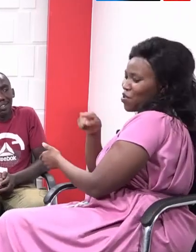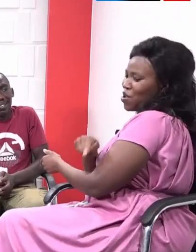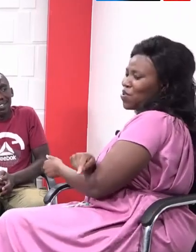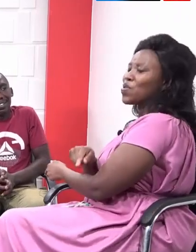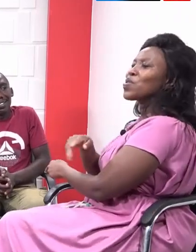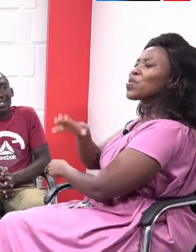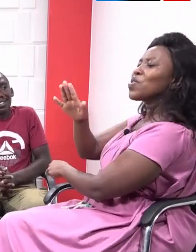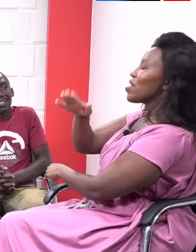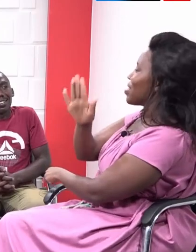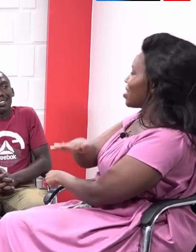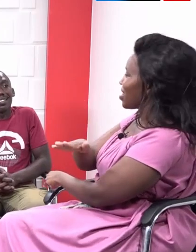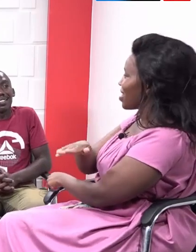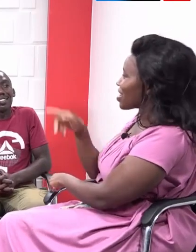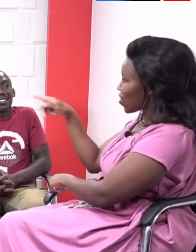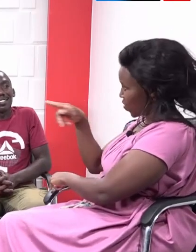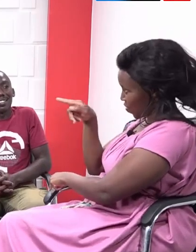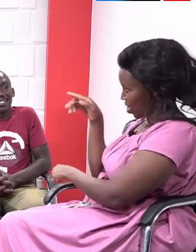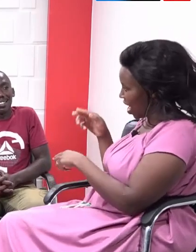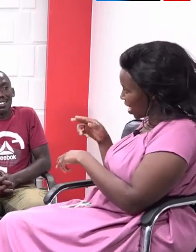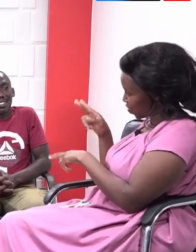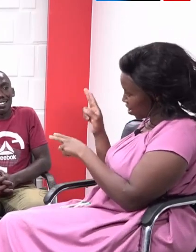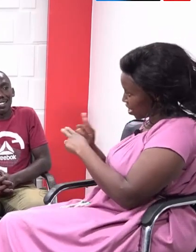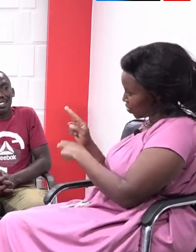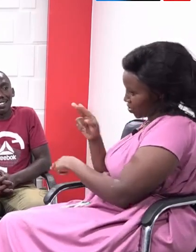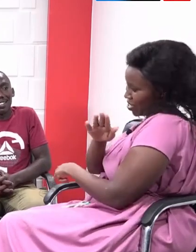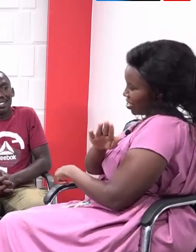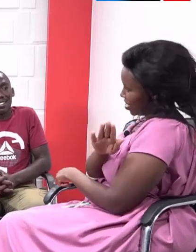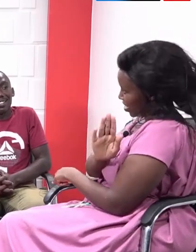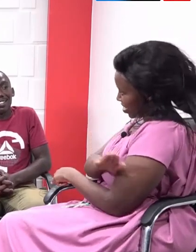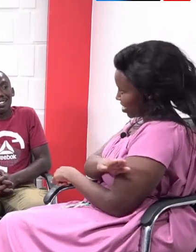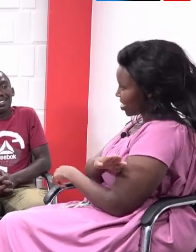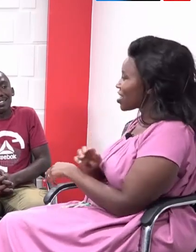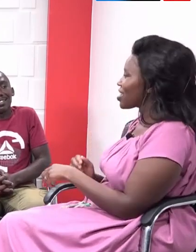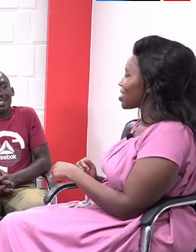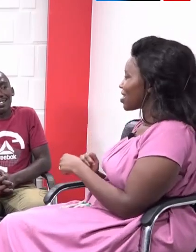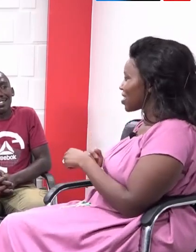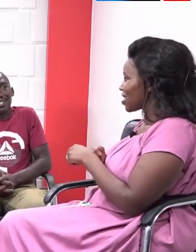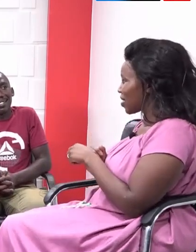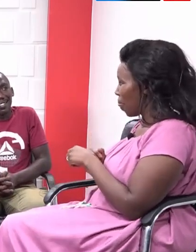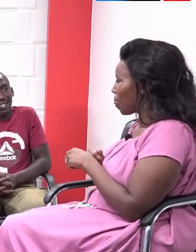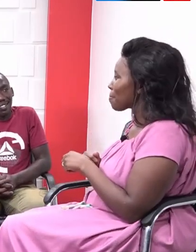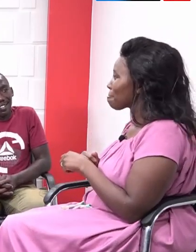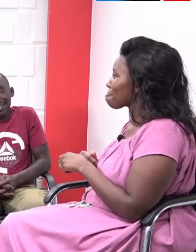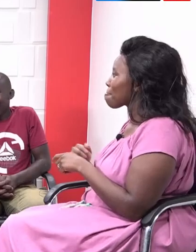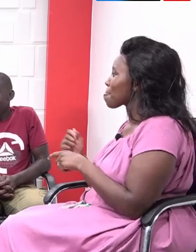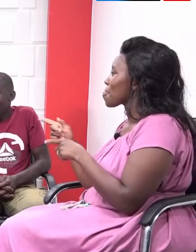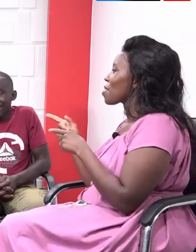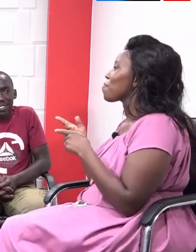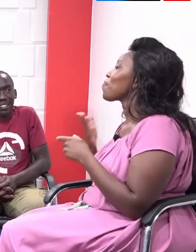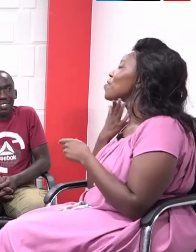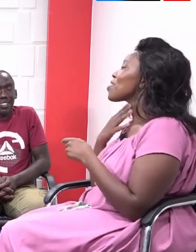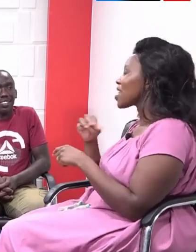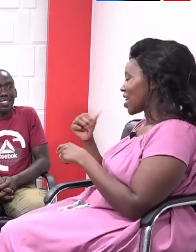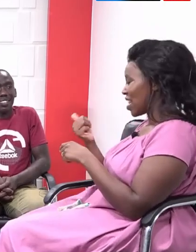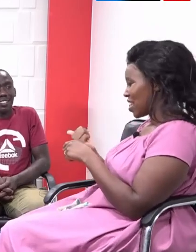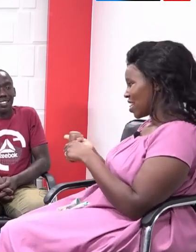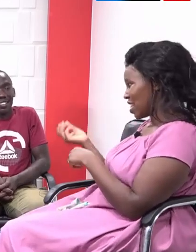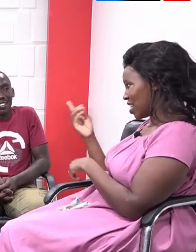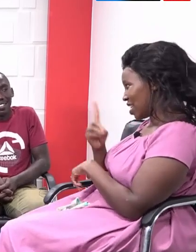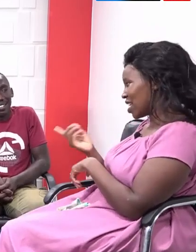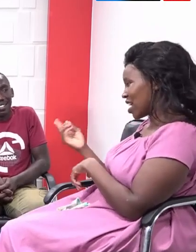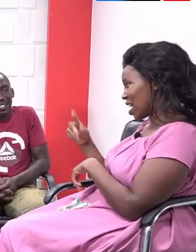Kuna joto. So nimezoea per day. Nilikuwa nauza maziwa per day. But you see ni kitambo. Yes. I'm sure hata hapa tuko hakukuwa kumejengwa. Hakukuwa